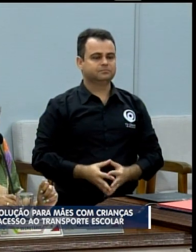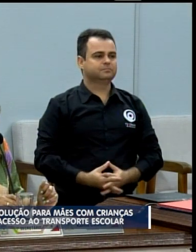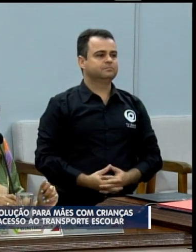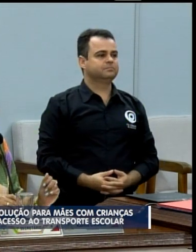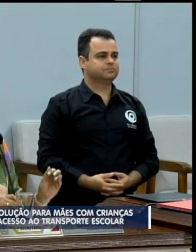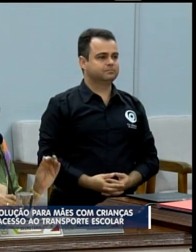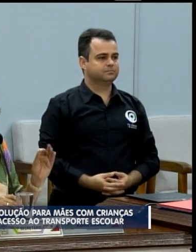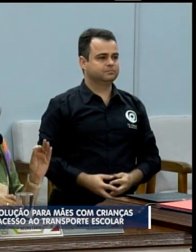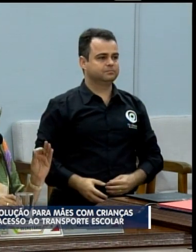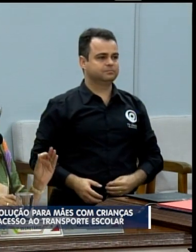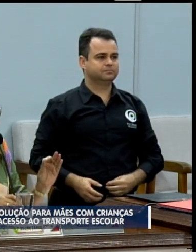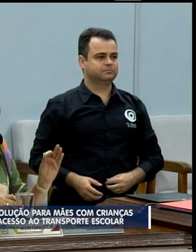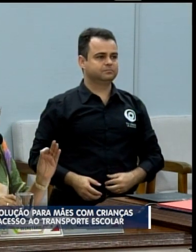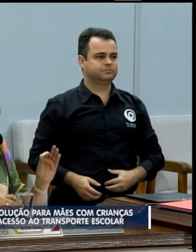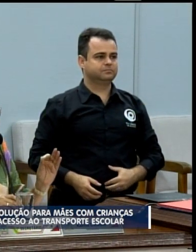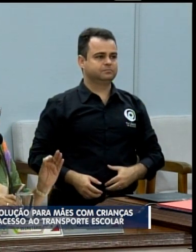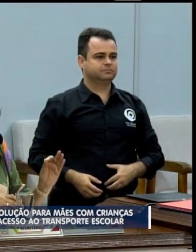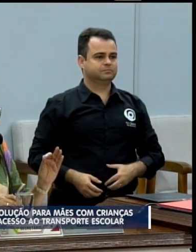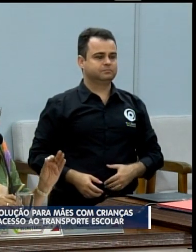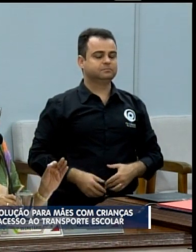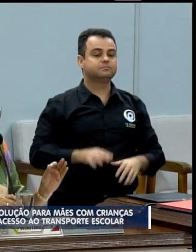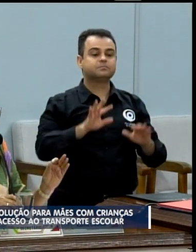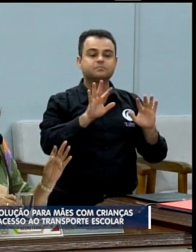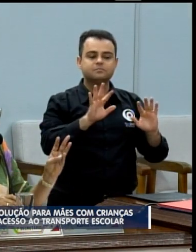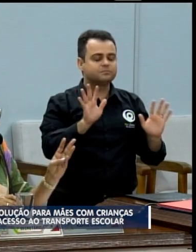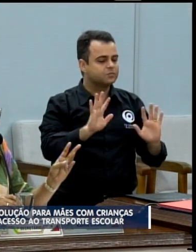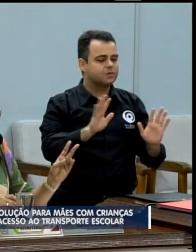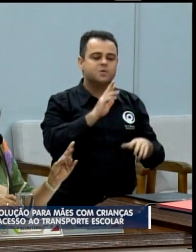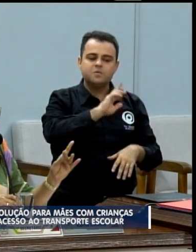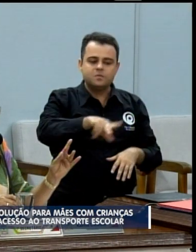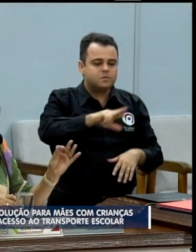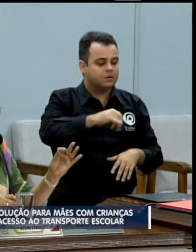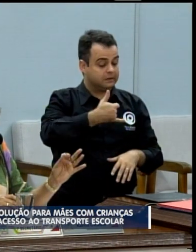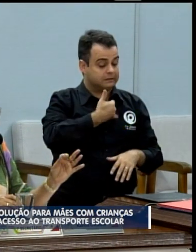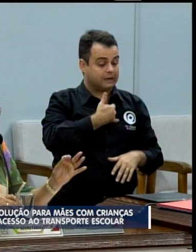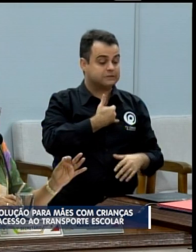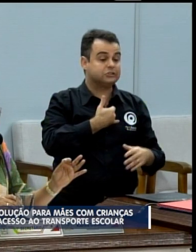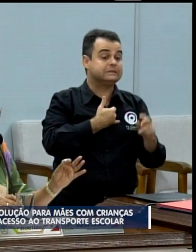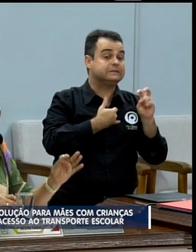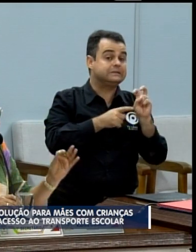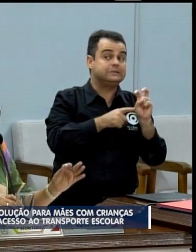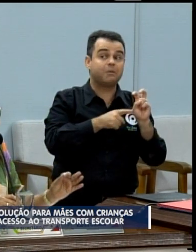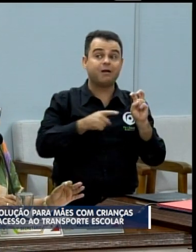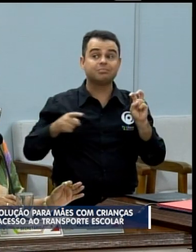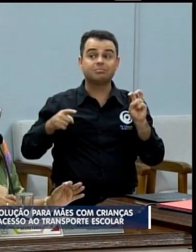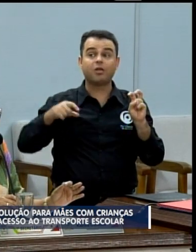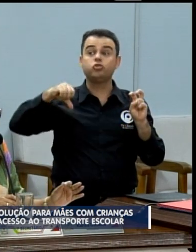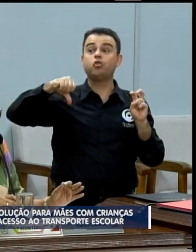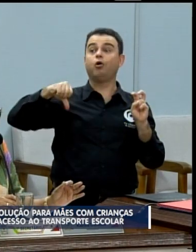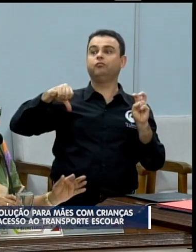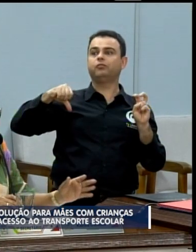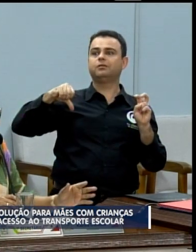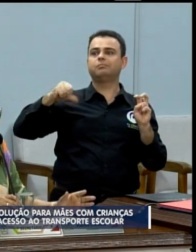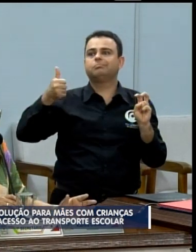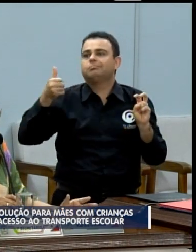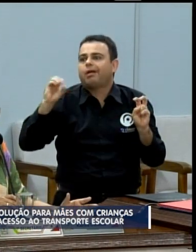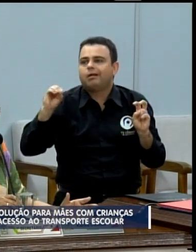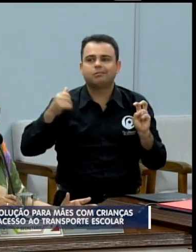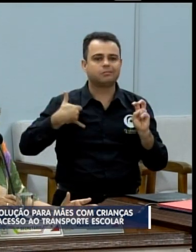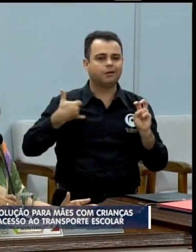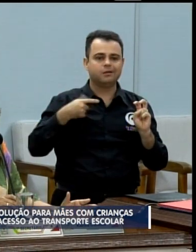juntos? Não, eu estou falando das crianças de 6, 7, 8, 9, 10 anos. São crianças ainda, que é o